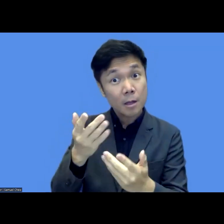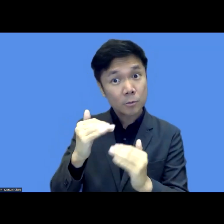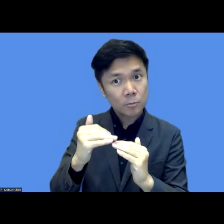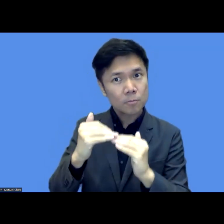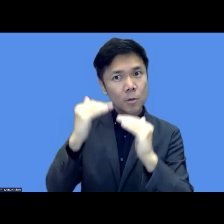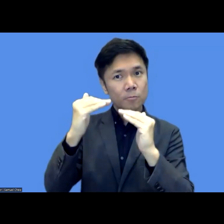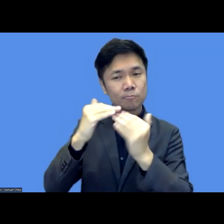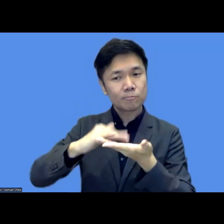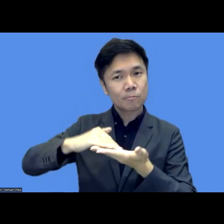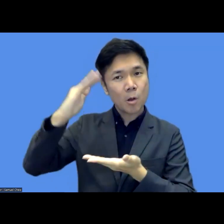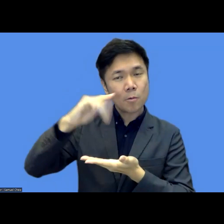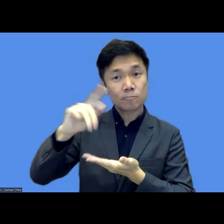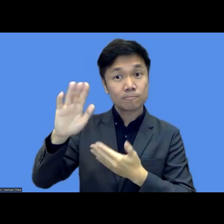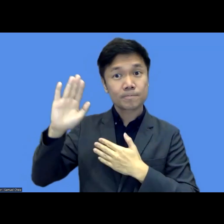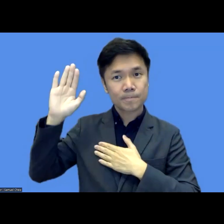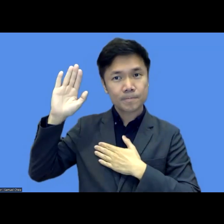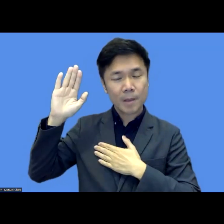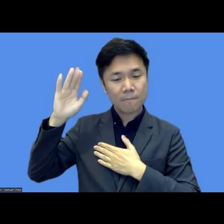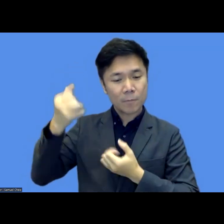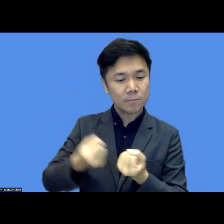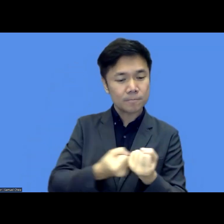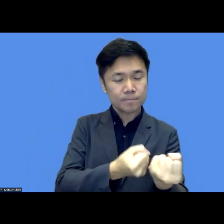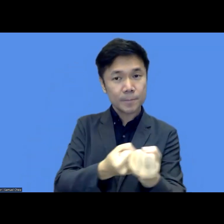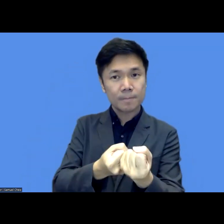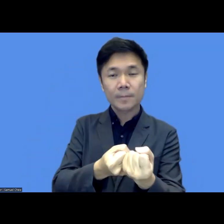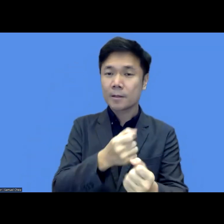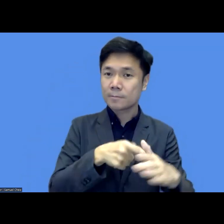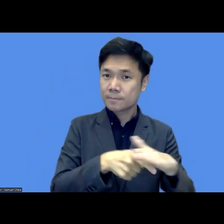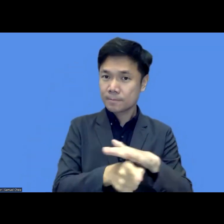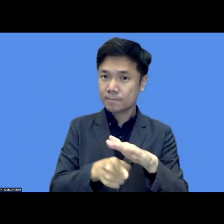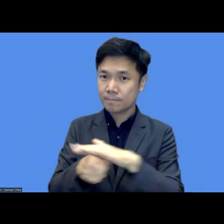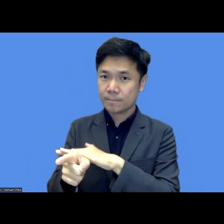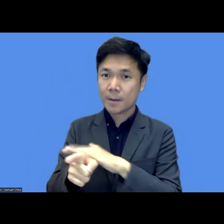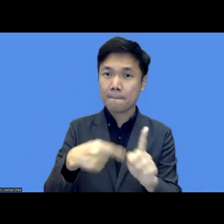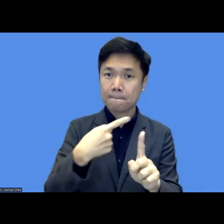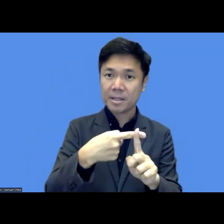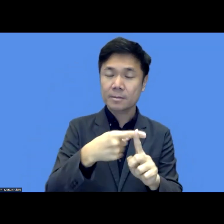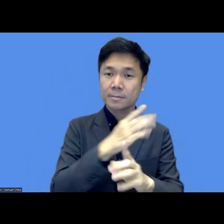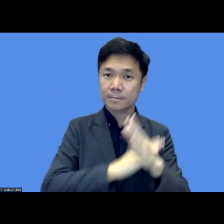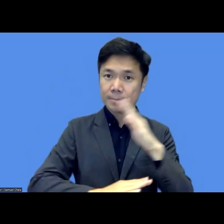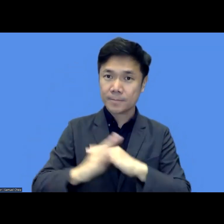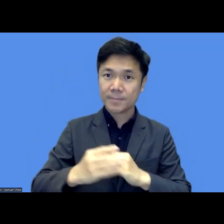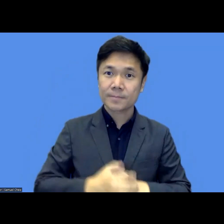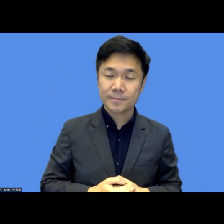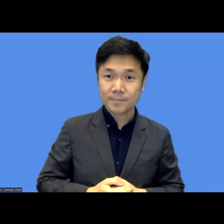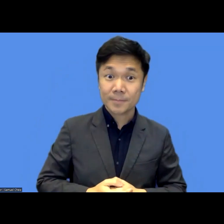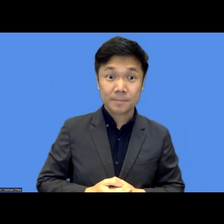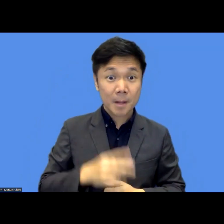cómo podemos hacer esos compromisos. He visto algunas preguntas.